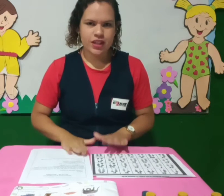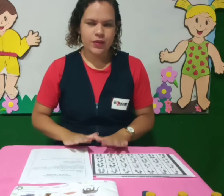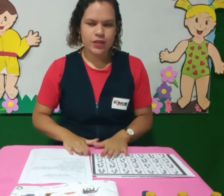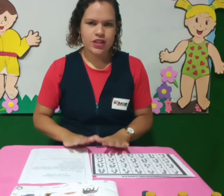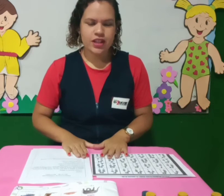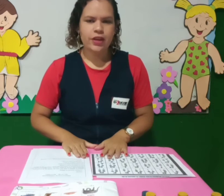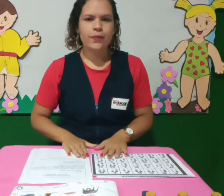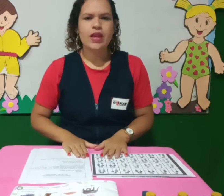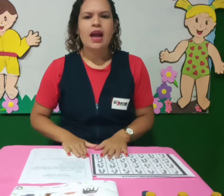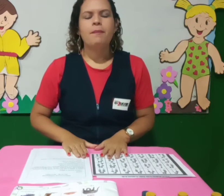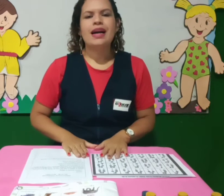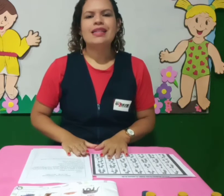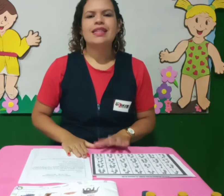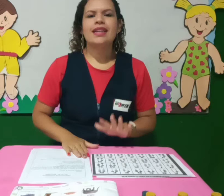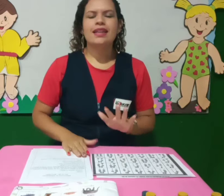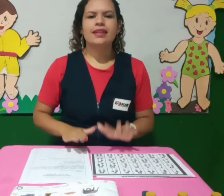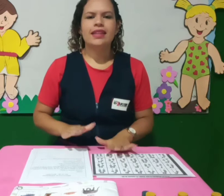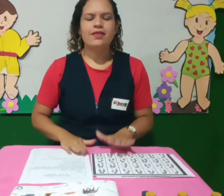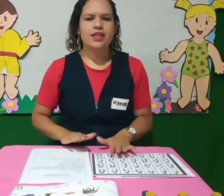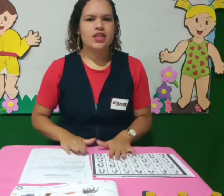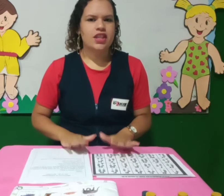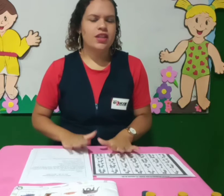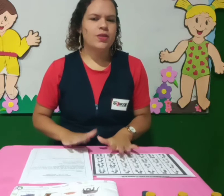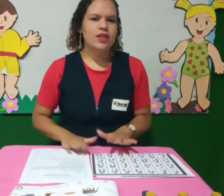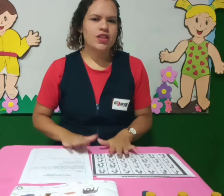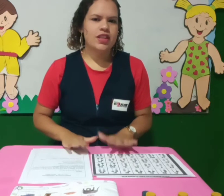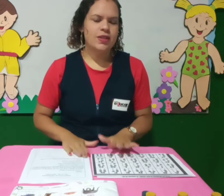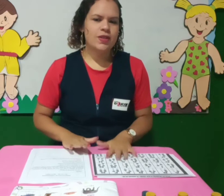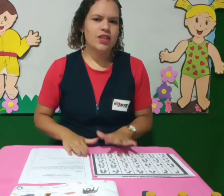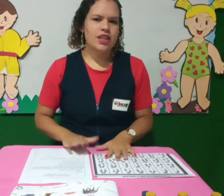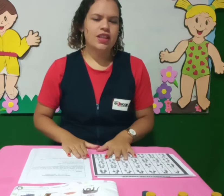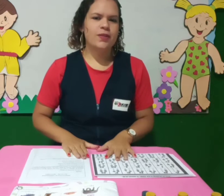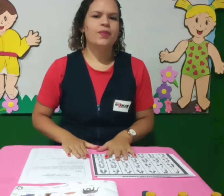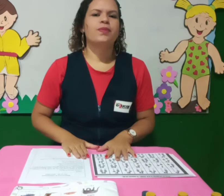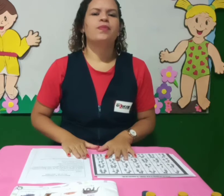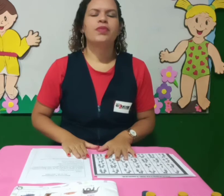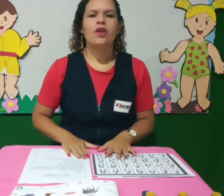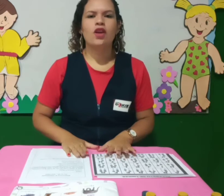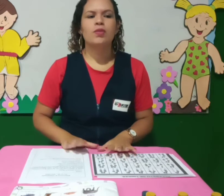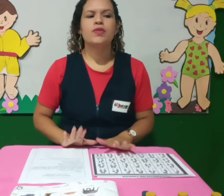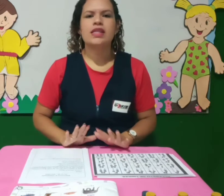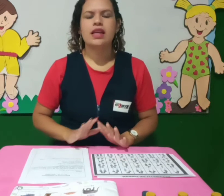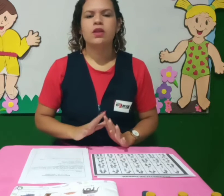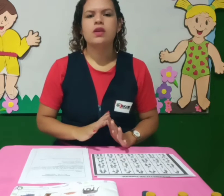ligeirinho, ligeirinho. Mas ele andava ligeirinho, ligeirinho, ligeirinho. Agora vamos fazer a nossa